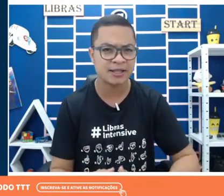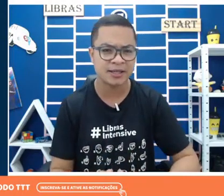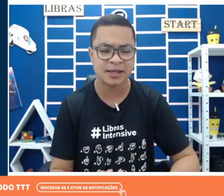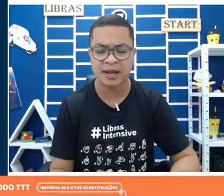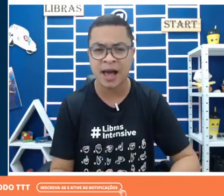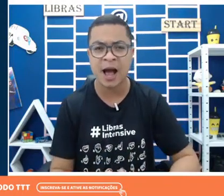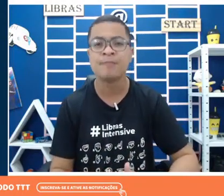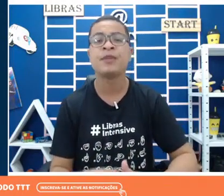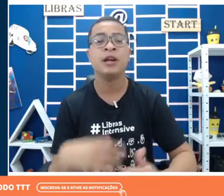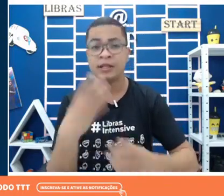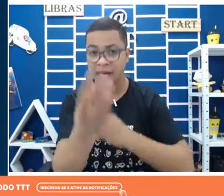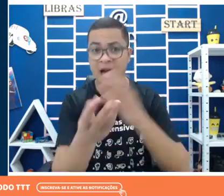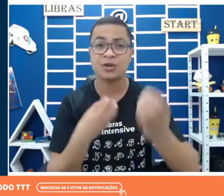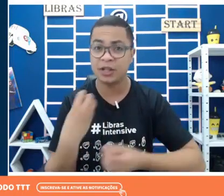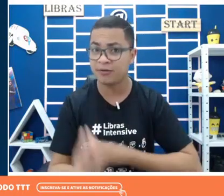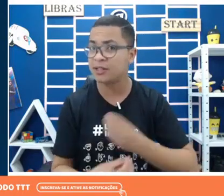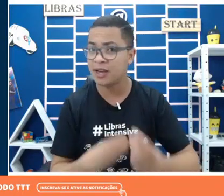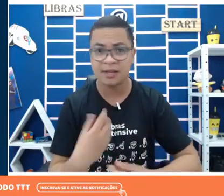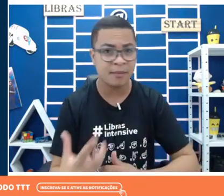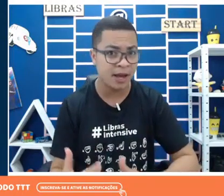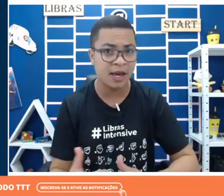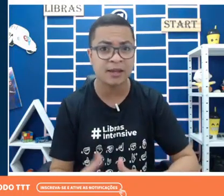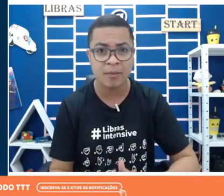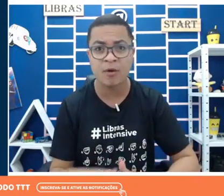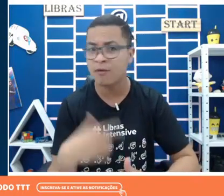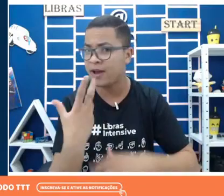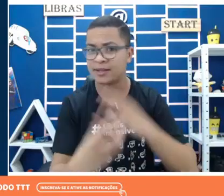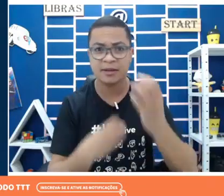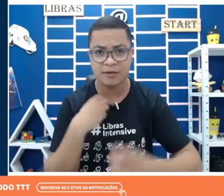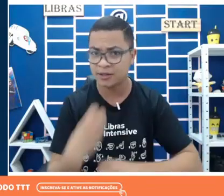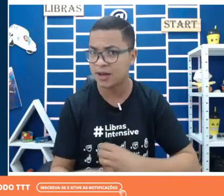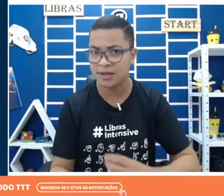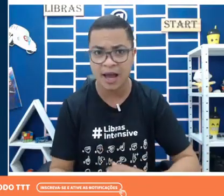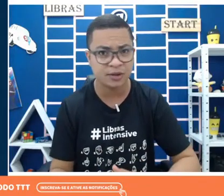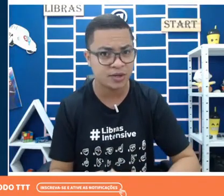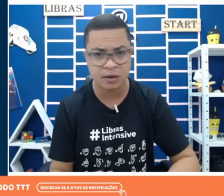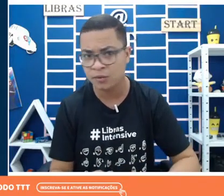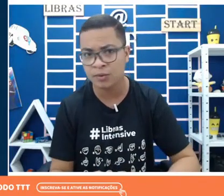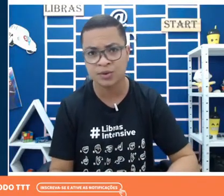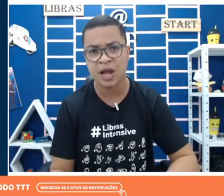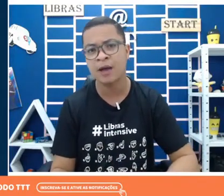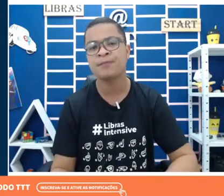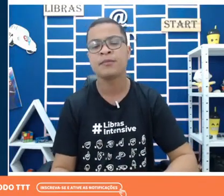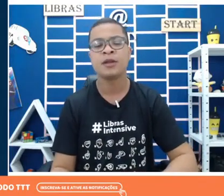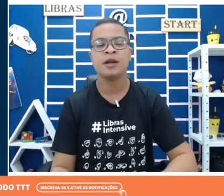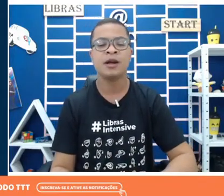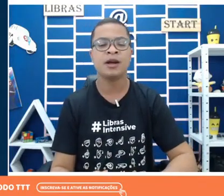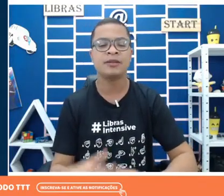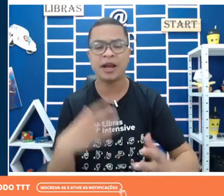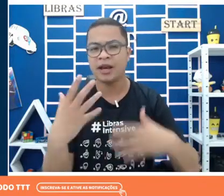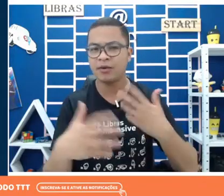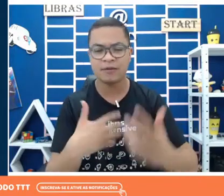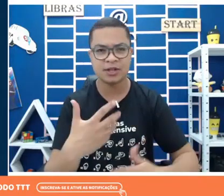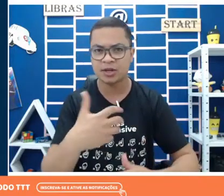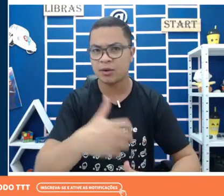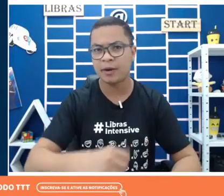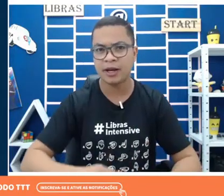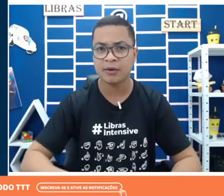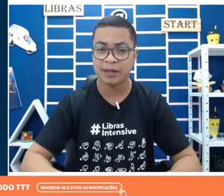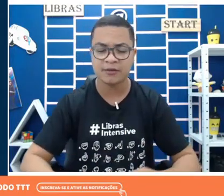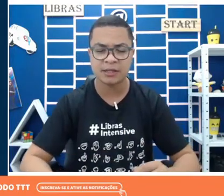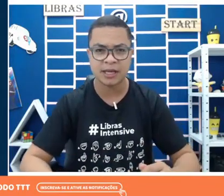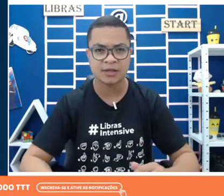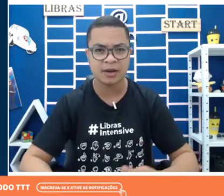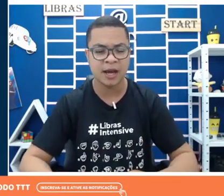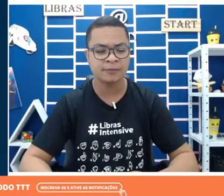atividades extras que tem lá. Interajam entre vocês também, tá bom? Conversem entre vocês lá, entre os alunos, tá? Treinem o que vocês já estão